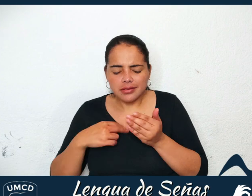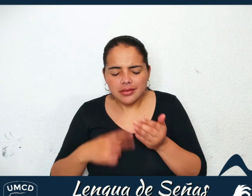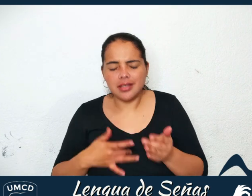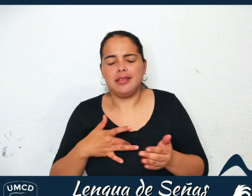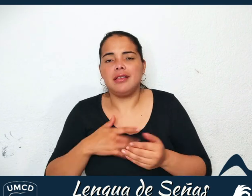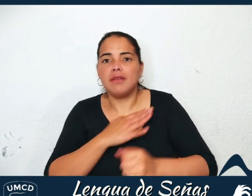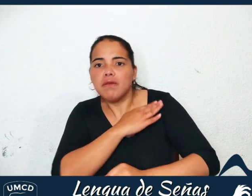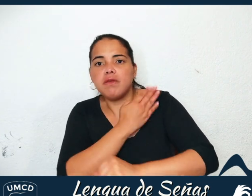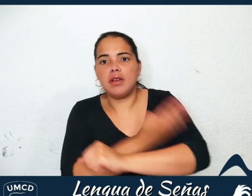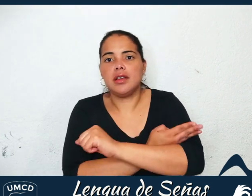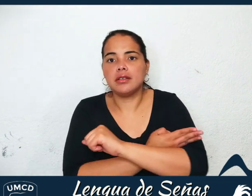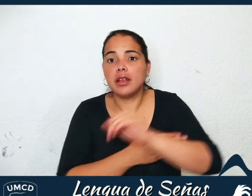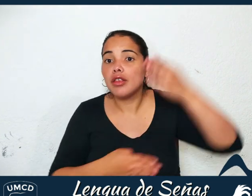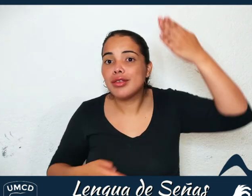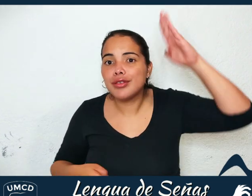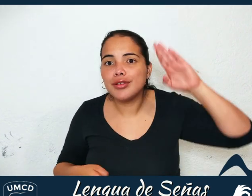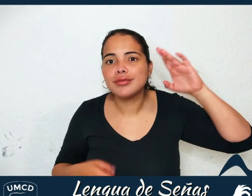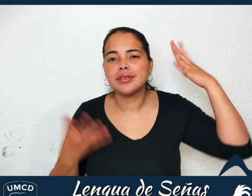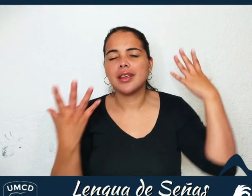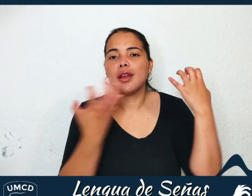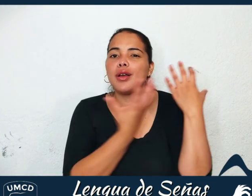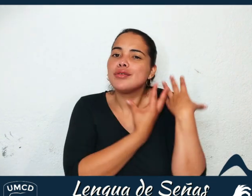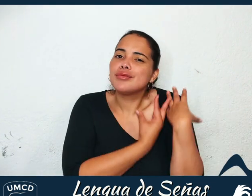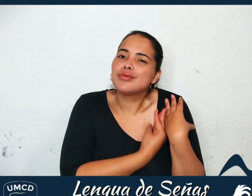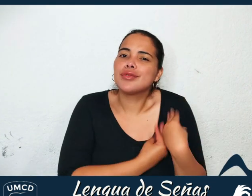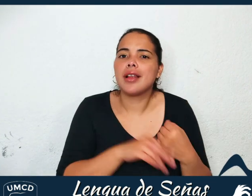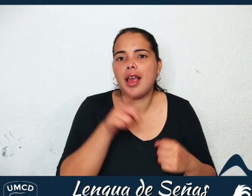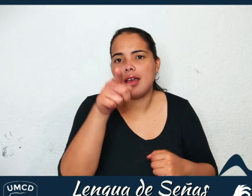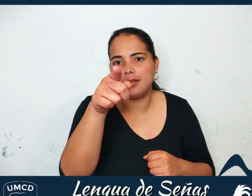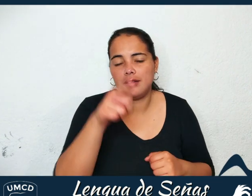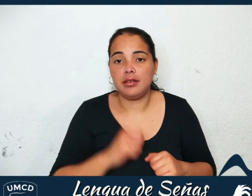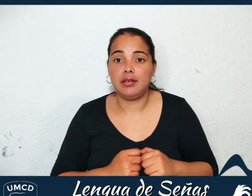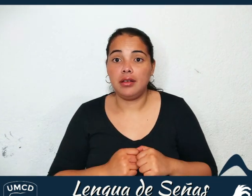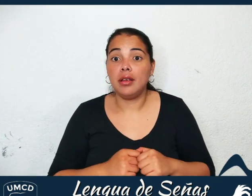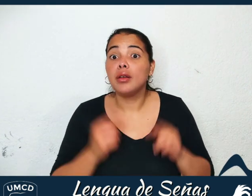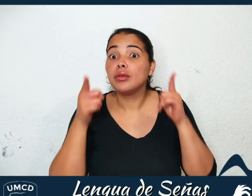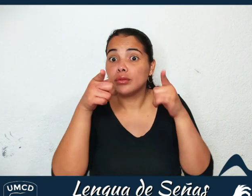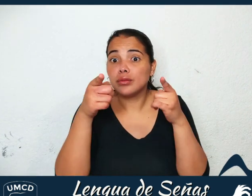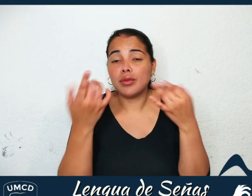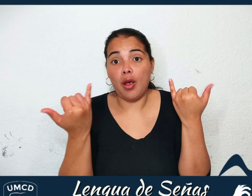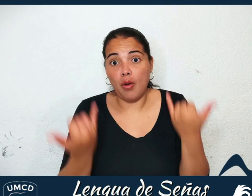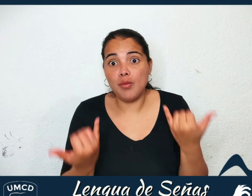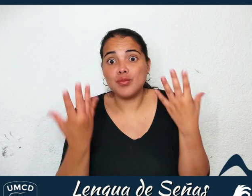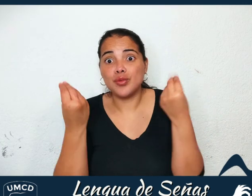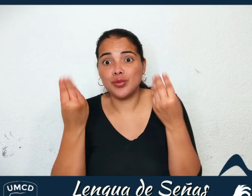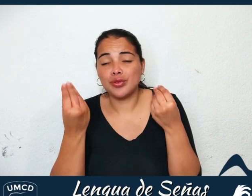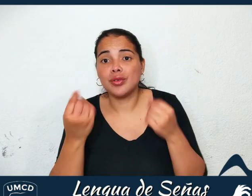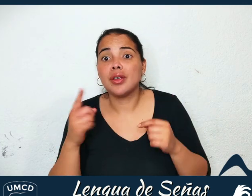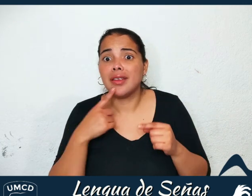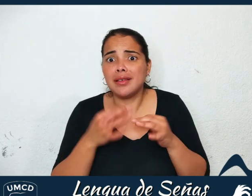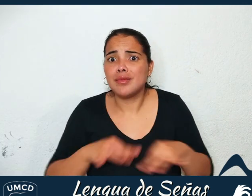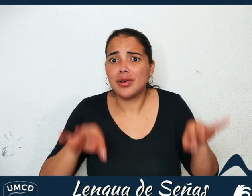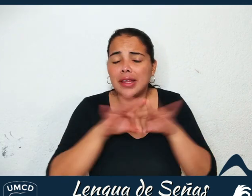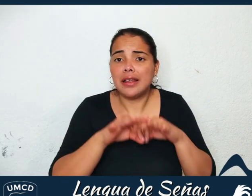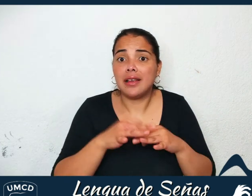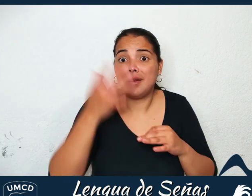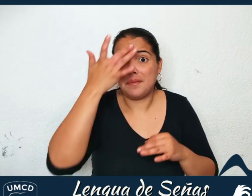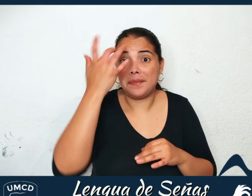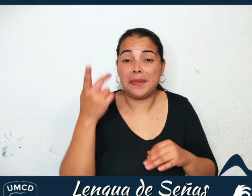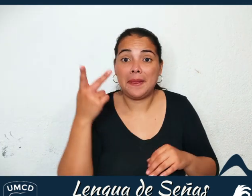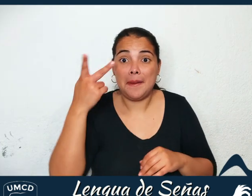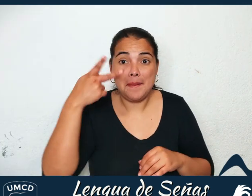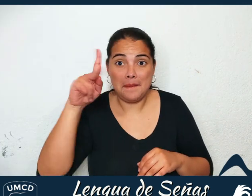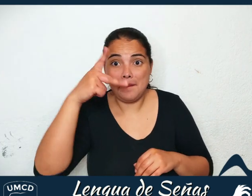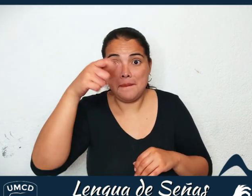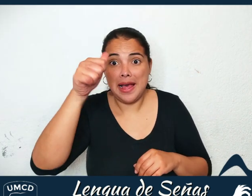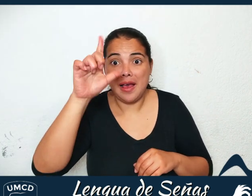fortalece. Es Dios mismo quien viene a consolarnos. Algo que llama mucho la atención es que Pablo menciona